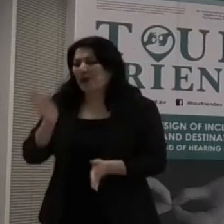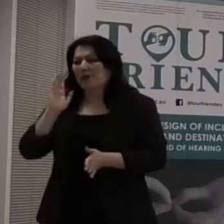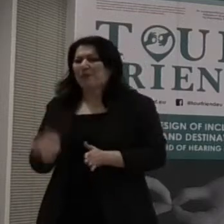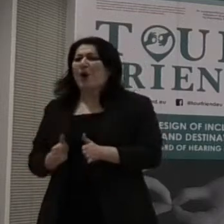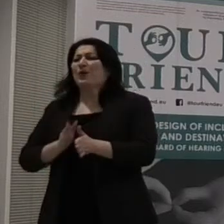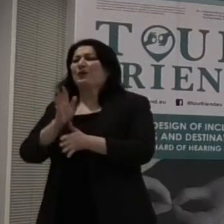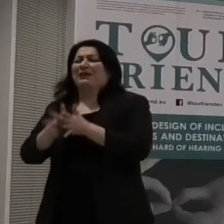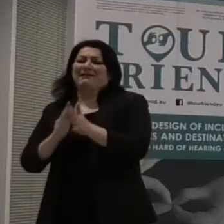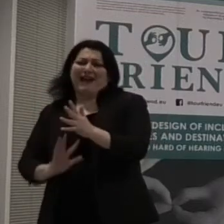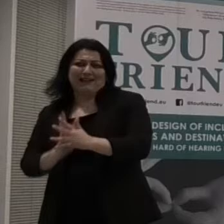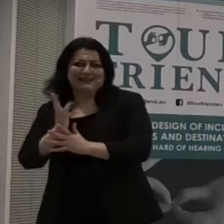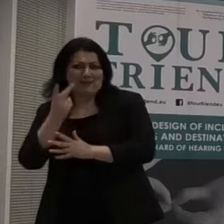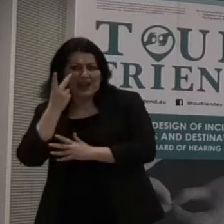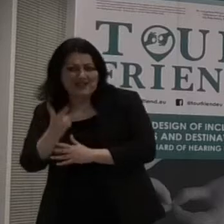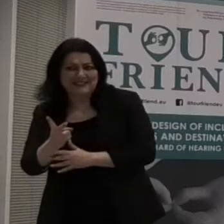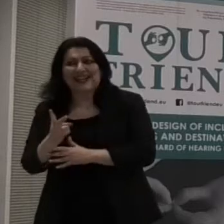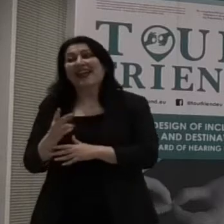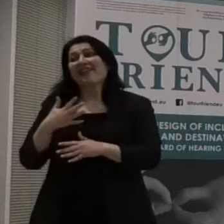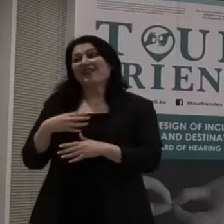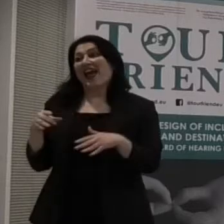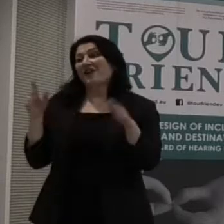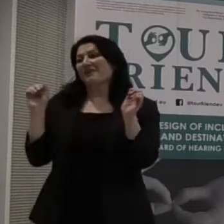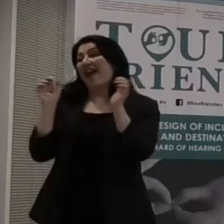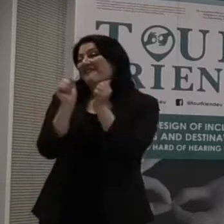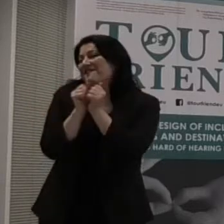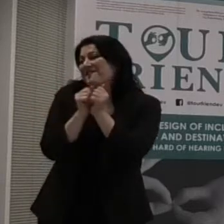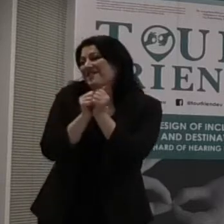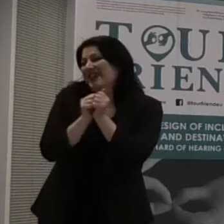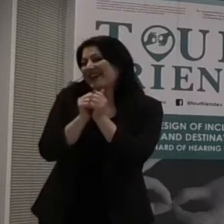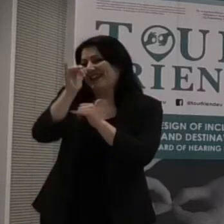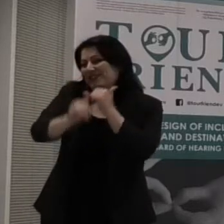φίλοι διαδικτυακοί, γιατί και ανεβάζουμε πάρα πολλές ενημερώσεις.